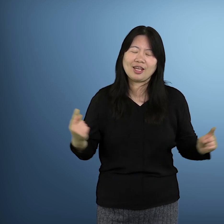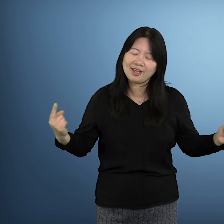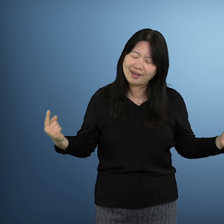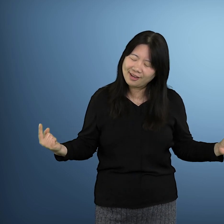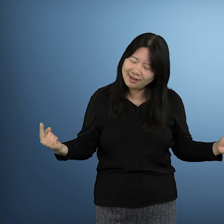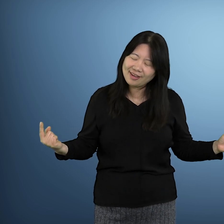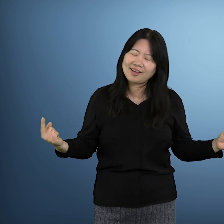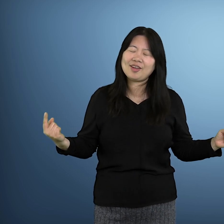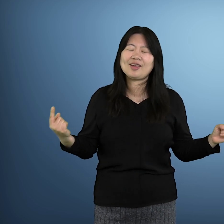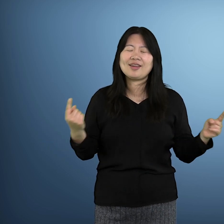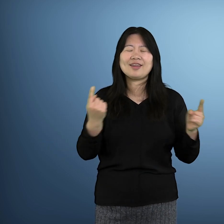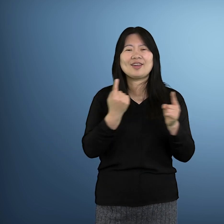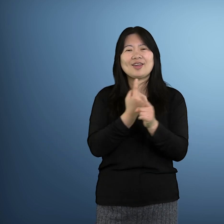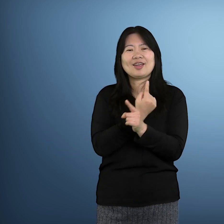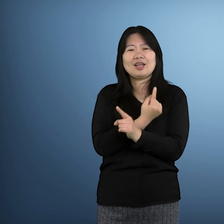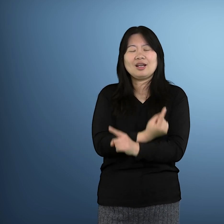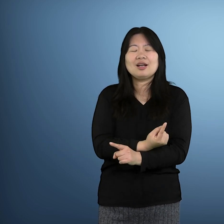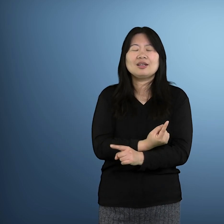바꾸셨네.